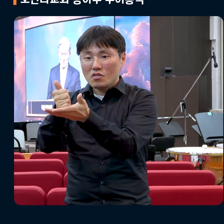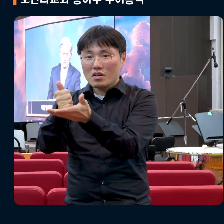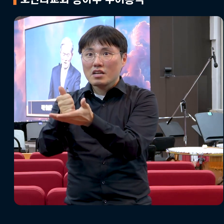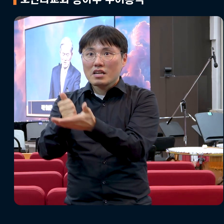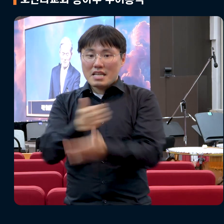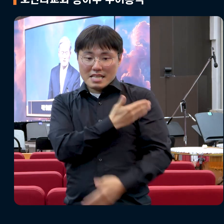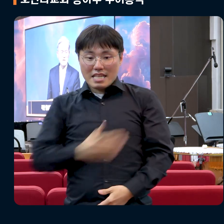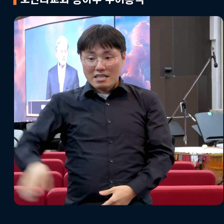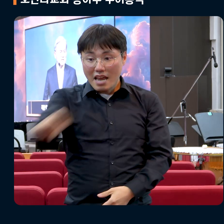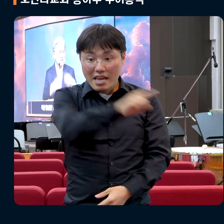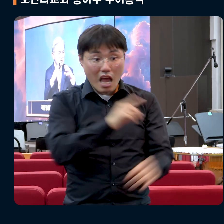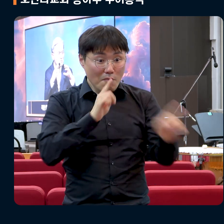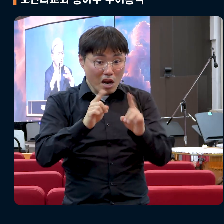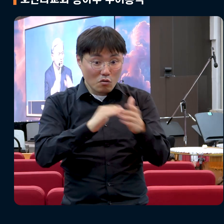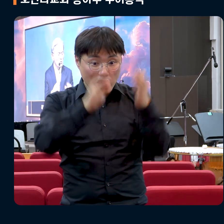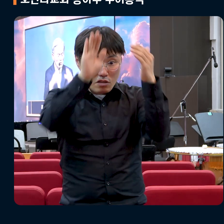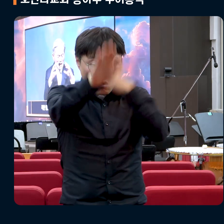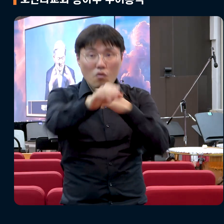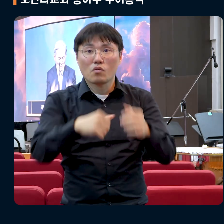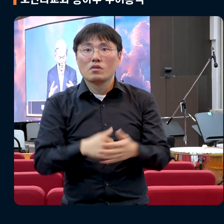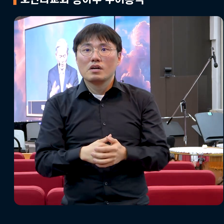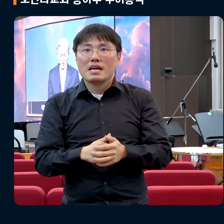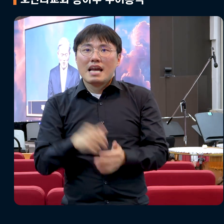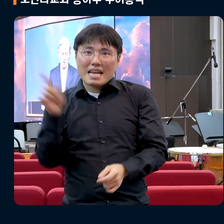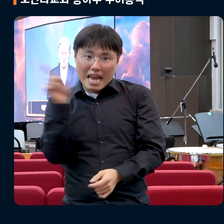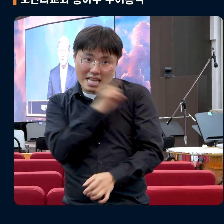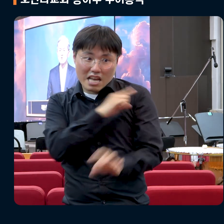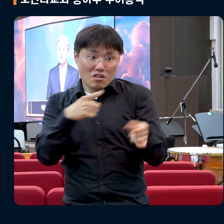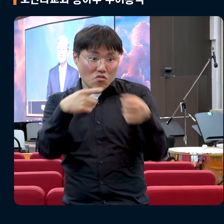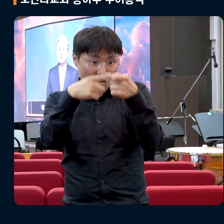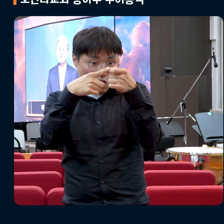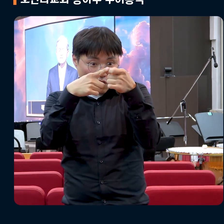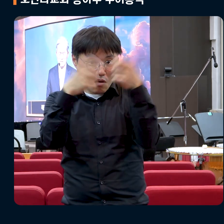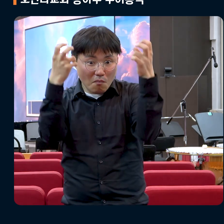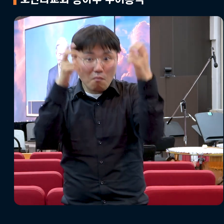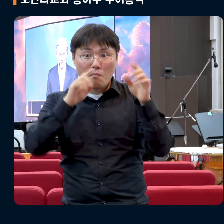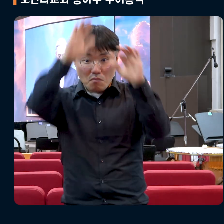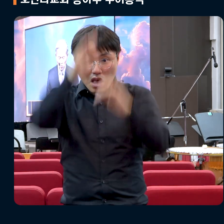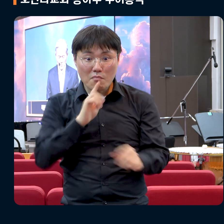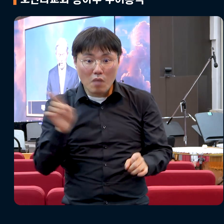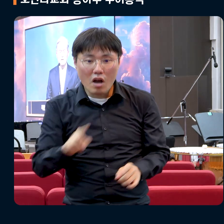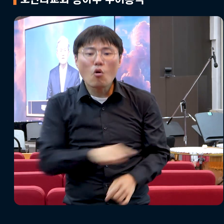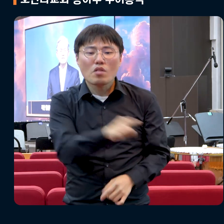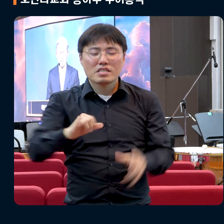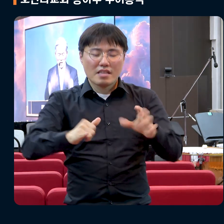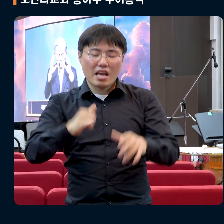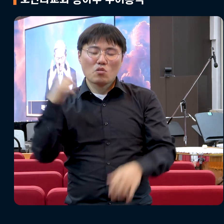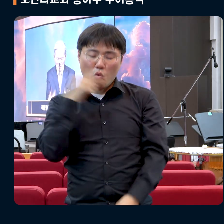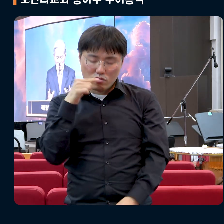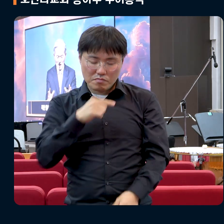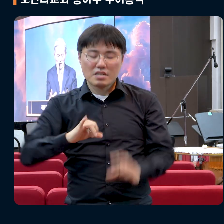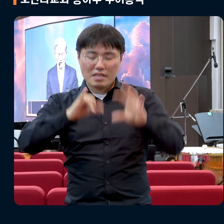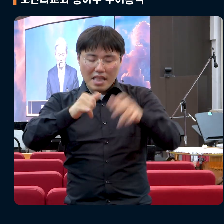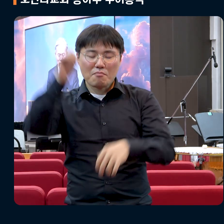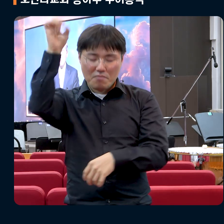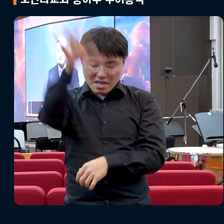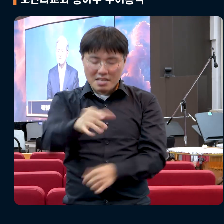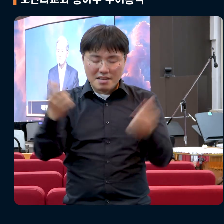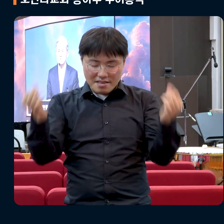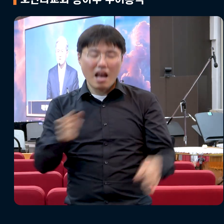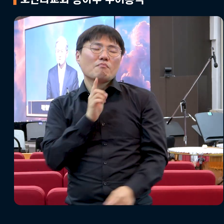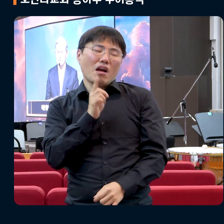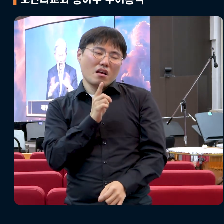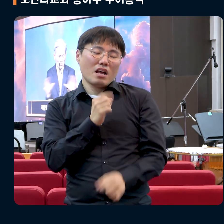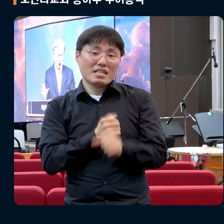예수님은 제자들을 말씀하시고 나서 그 실천 명령으로 가장 먼저 바로 너희는 세상의 소금이다, 세상의